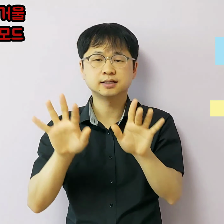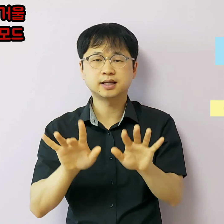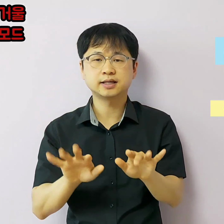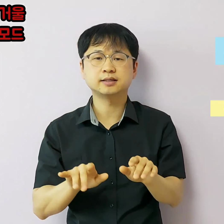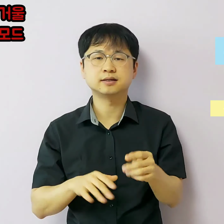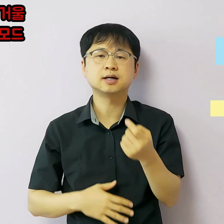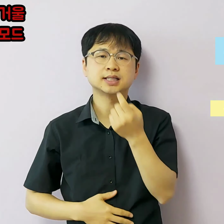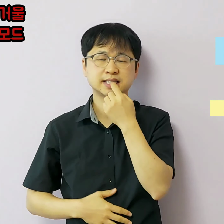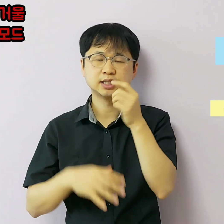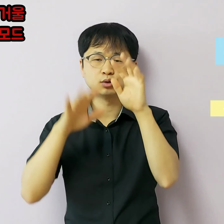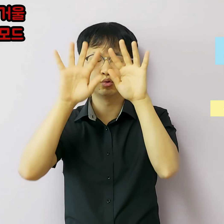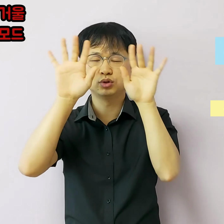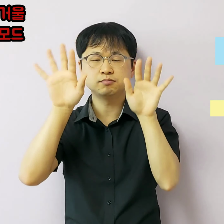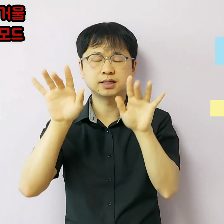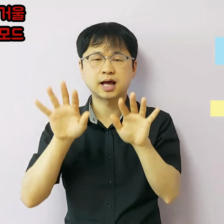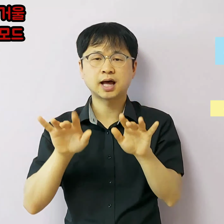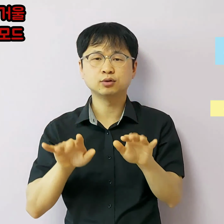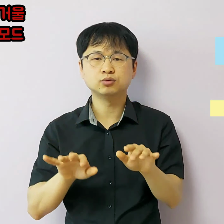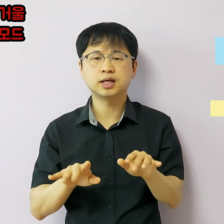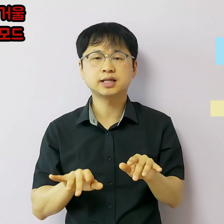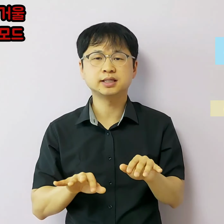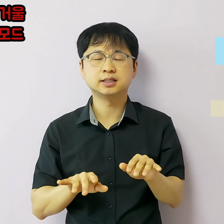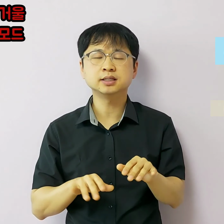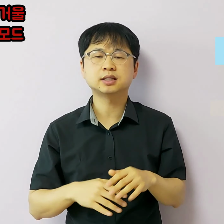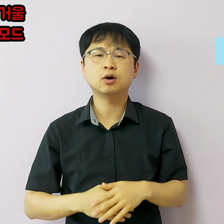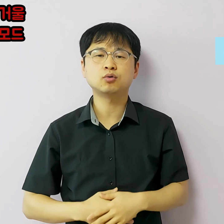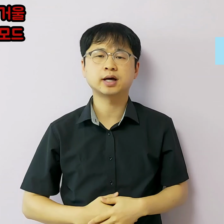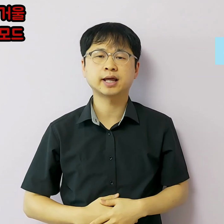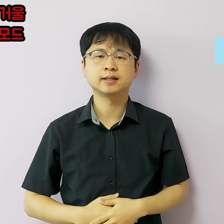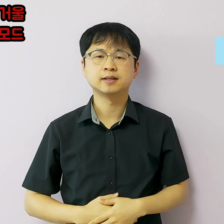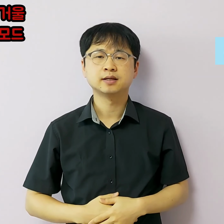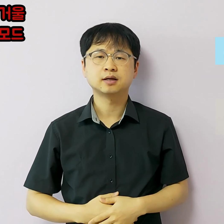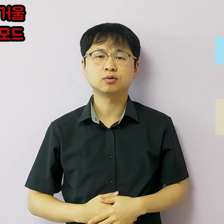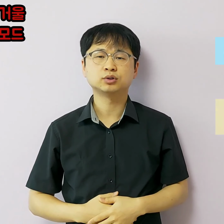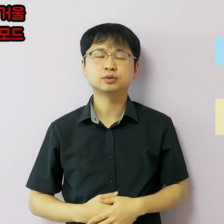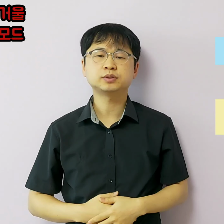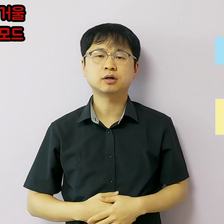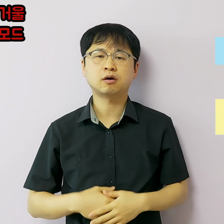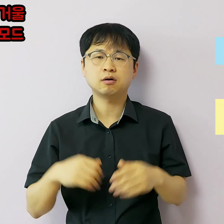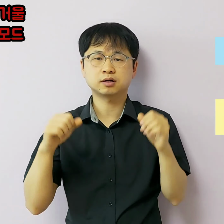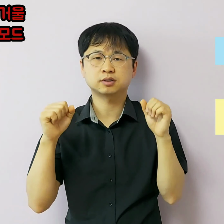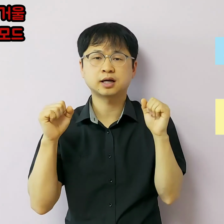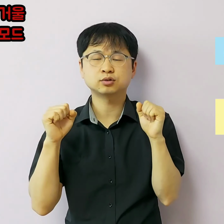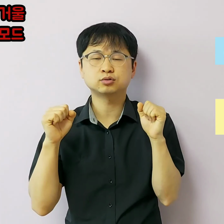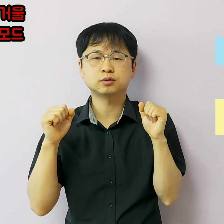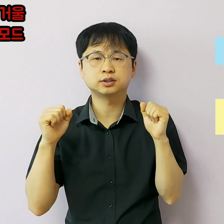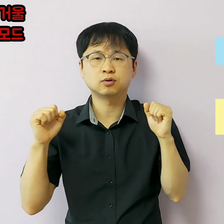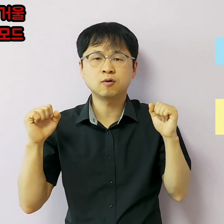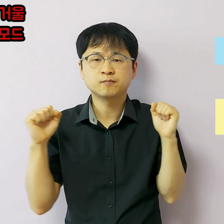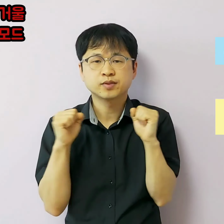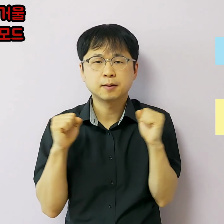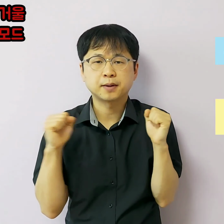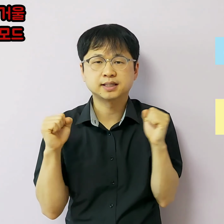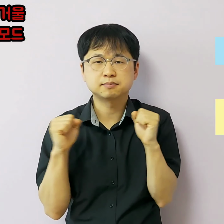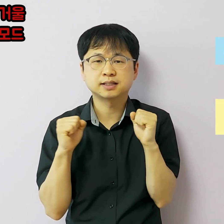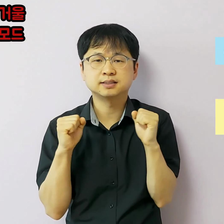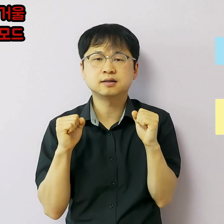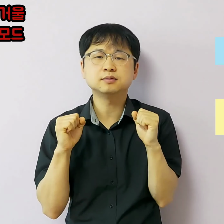하늘 내리는 것, 눈입니다. 눈 내리는 겨울날엔, 겨울은 춥죠. 그래서 양손 주먹을 쥐고 바들바들 떠는